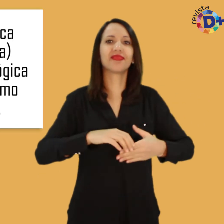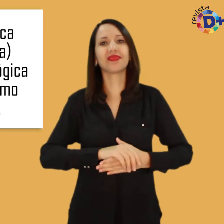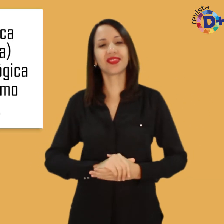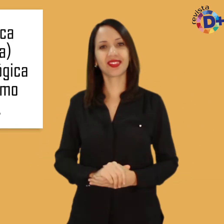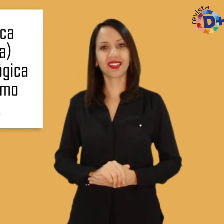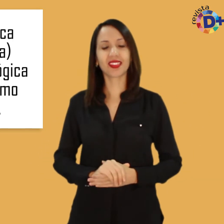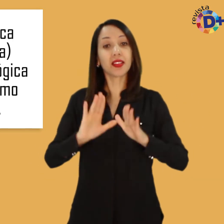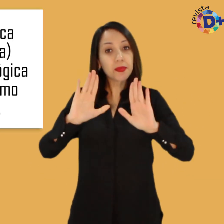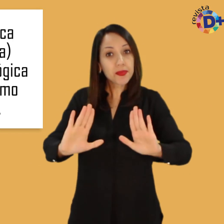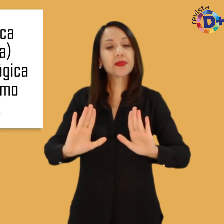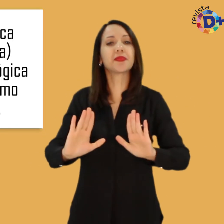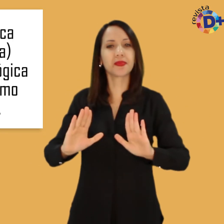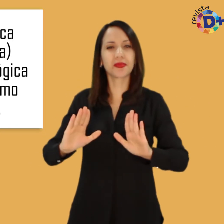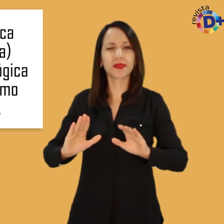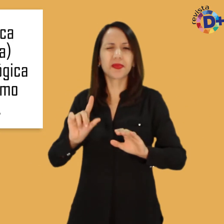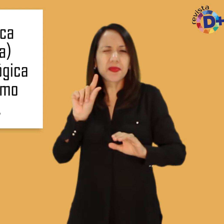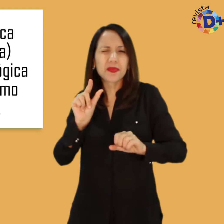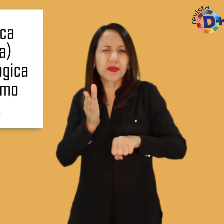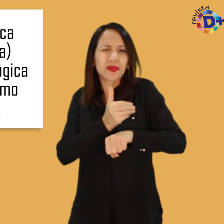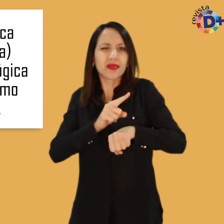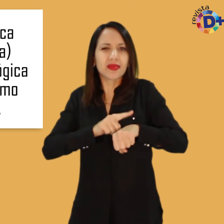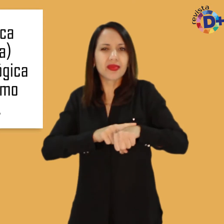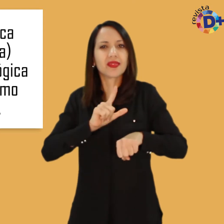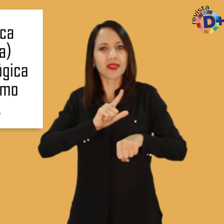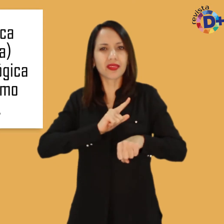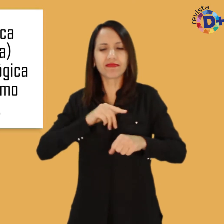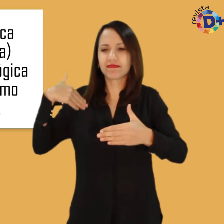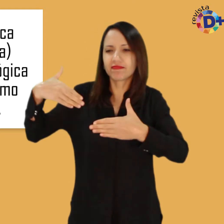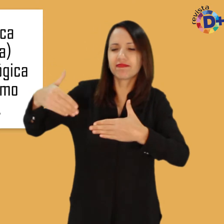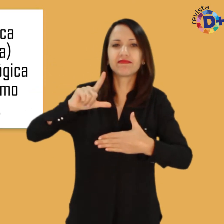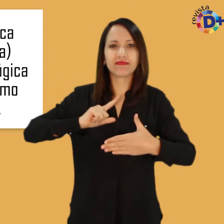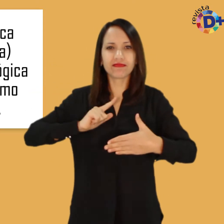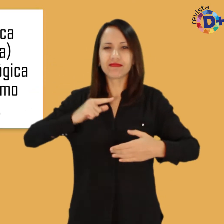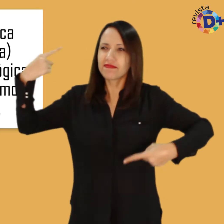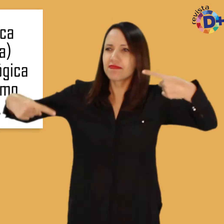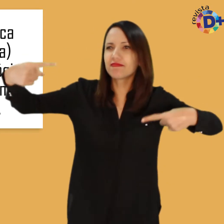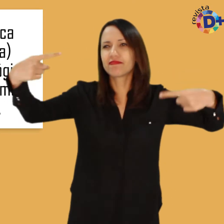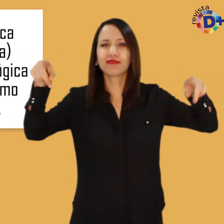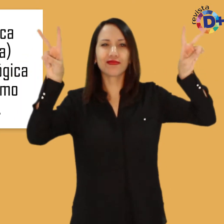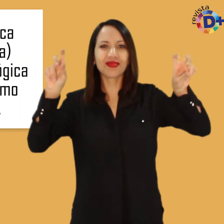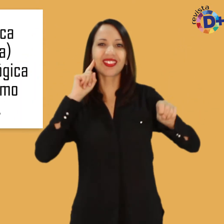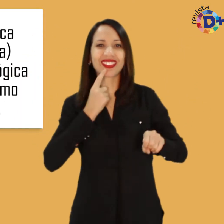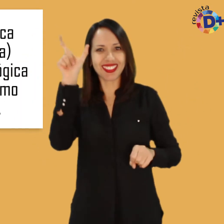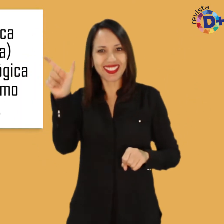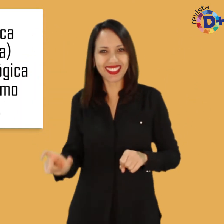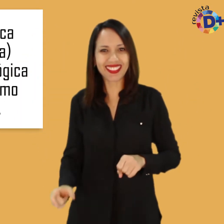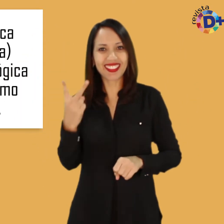Mais recentemente e até os nossos dias, o debate sobre o indivíduo surdo apresenta duas posições